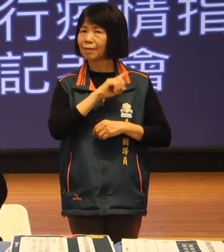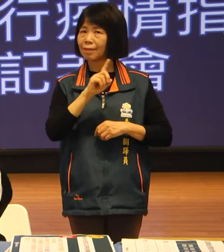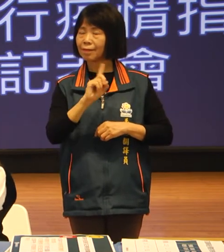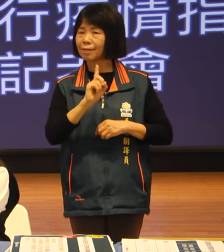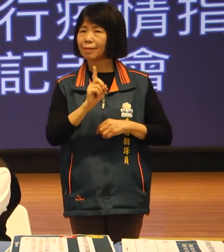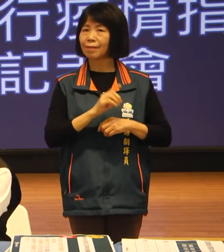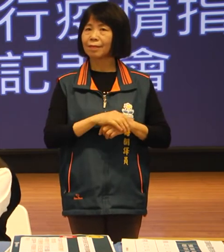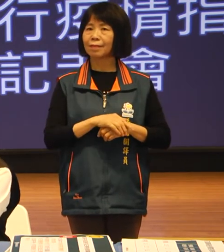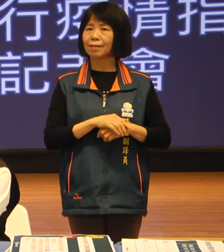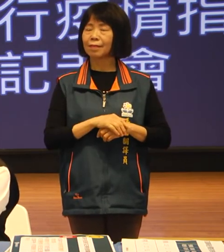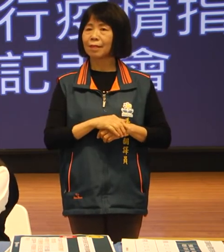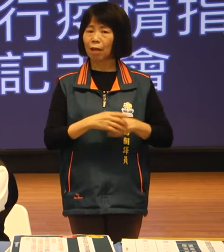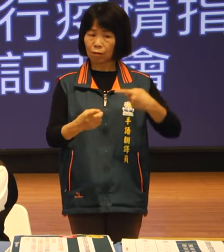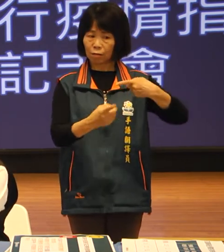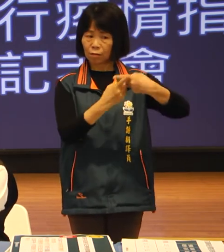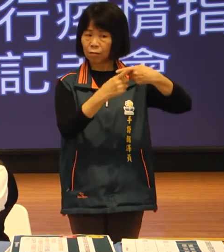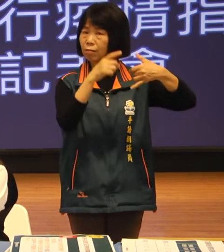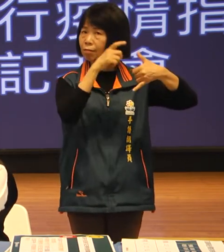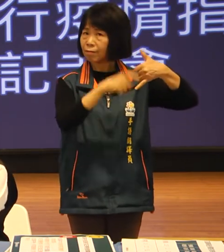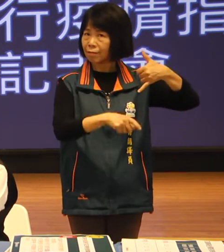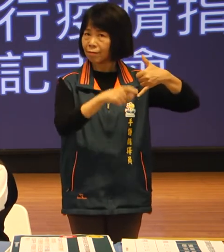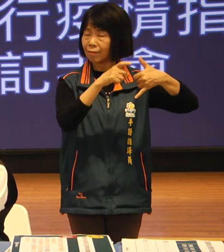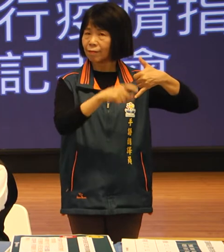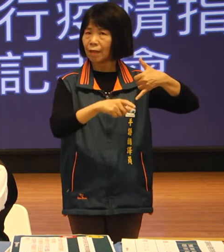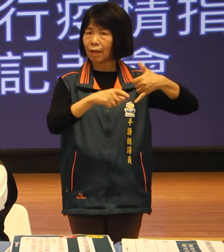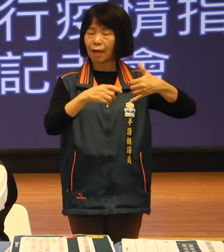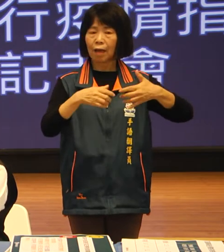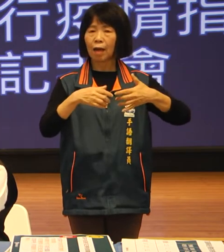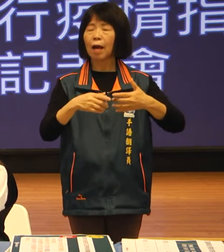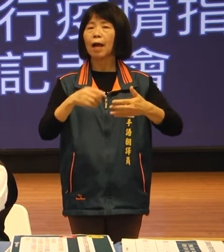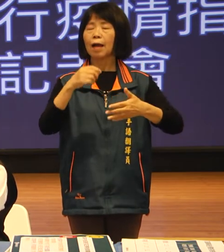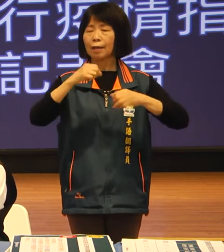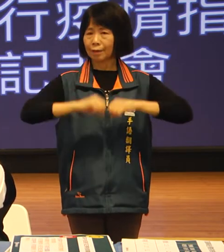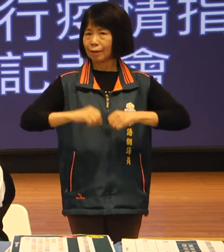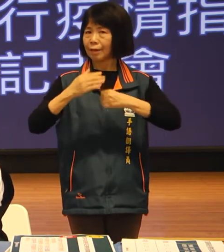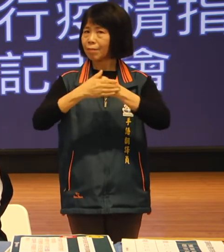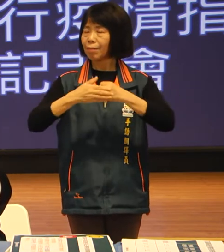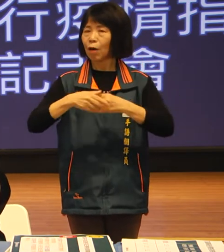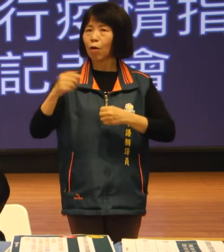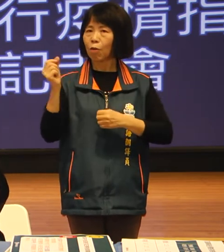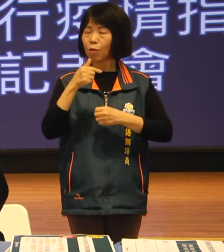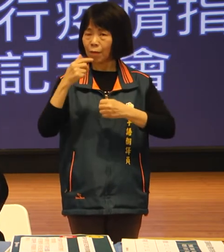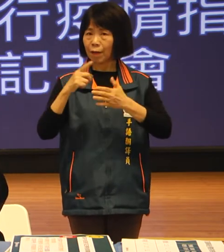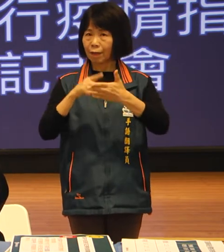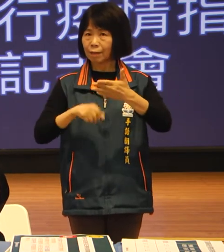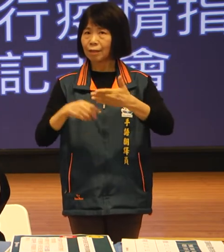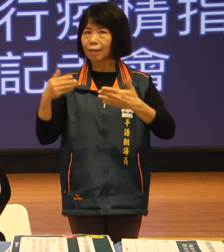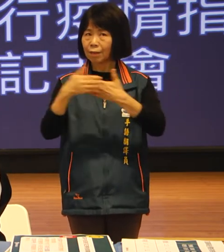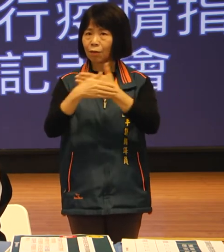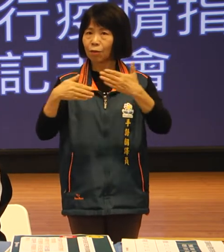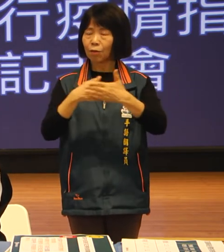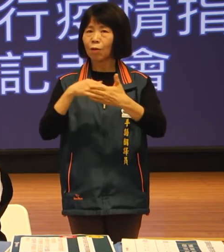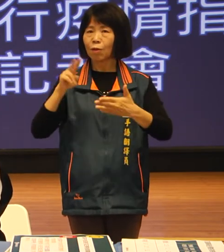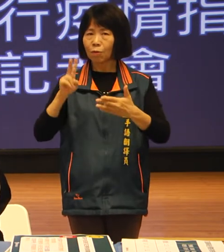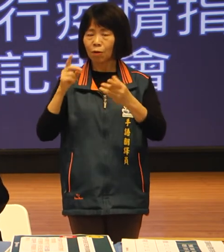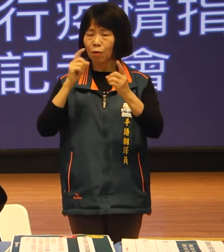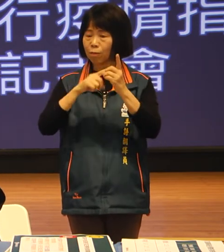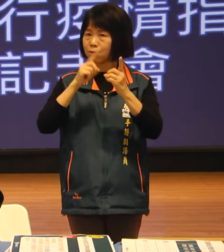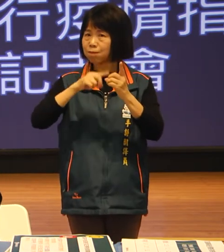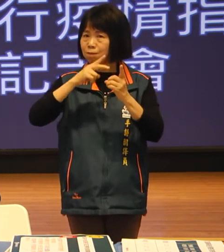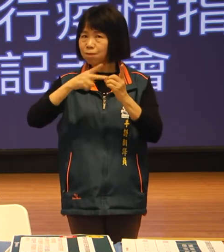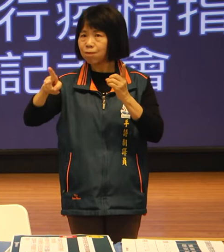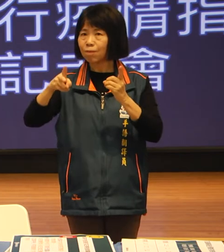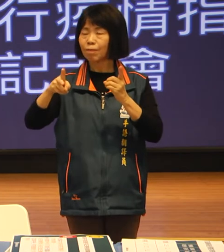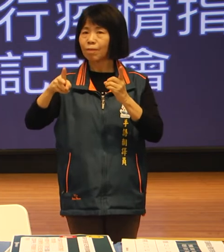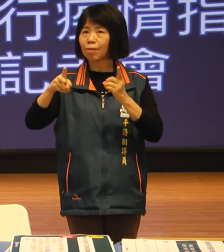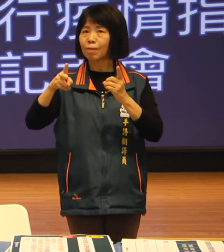带我们确诊者的健保快易通或者是确诊简讯的通知，